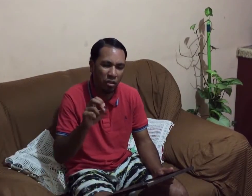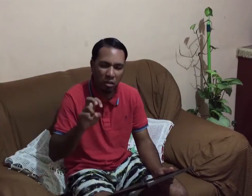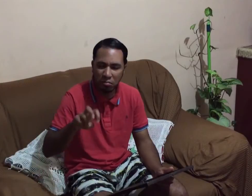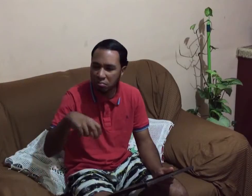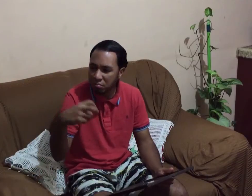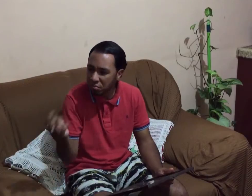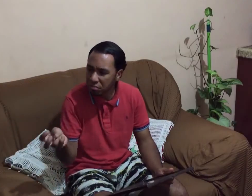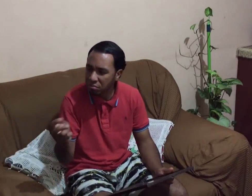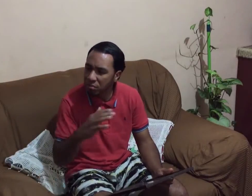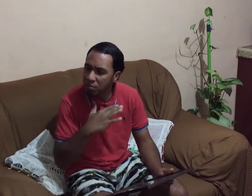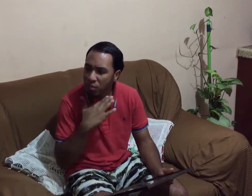ela já faleceu.